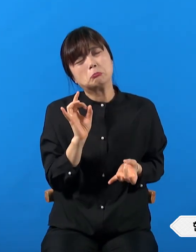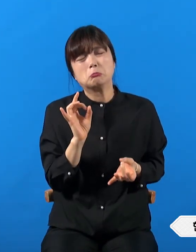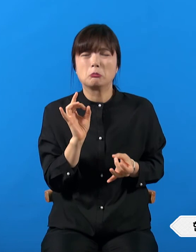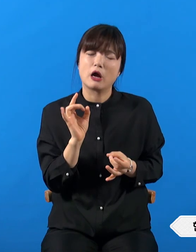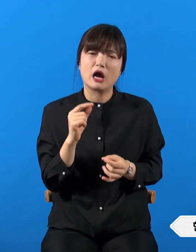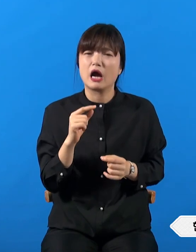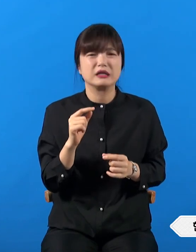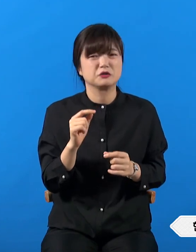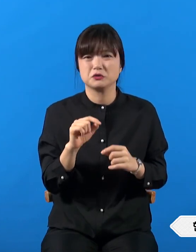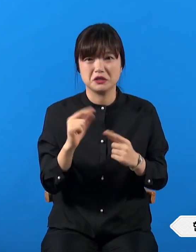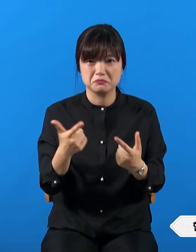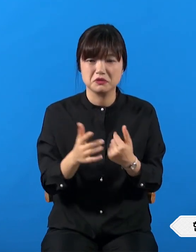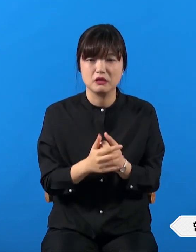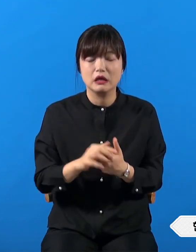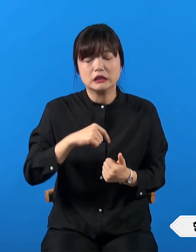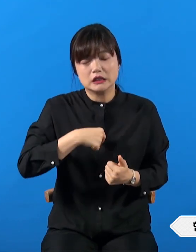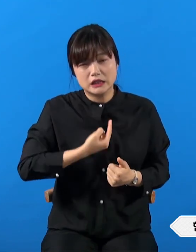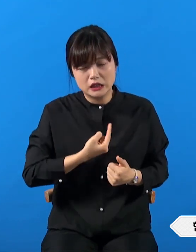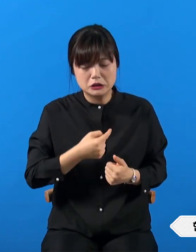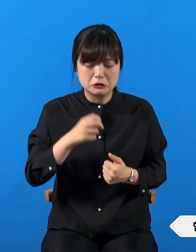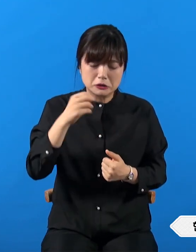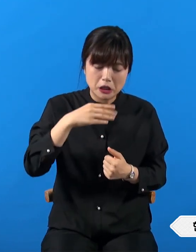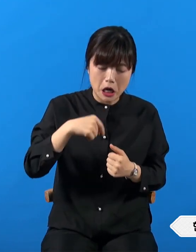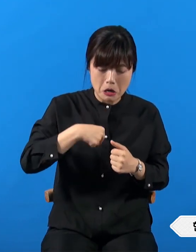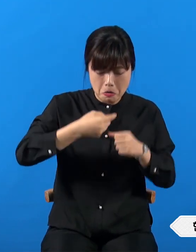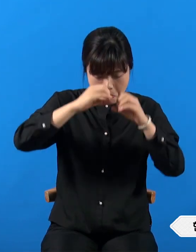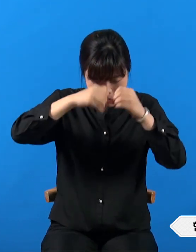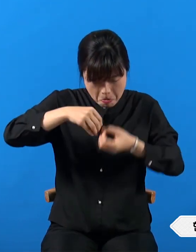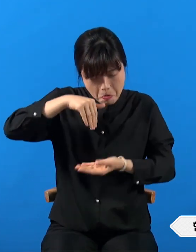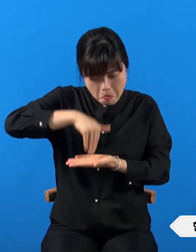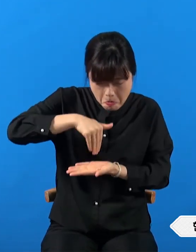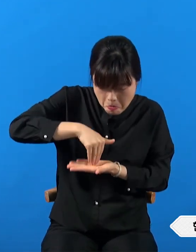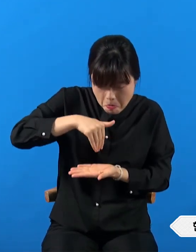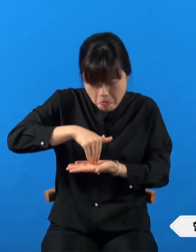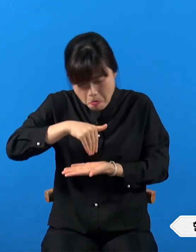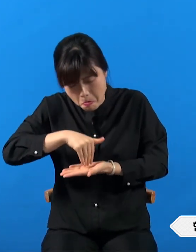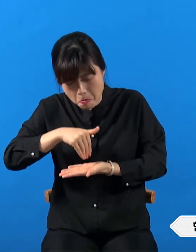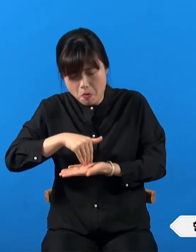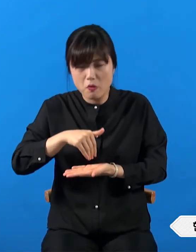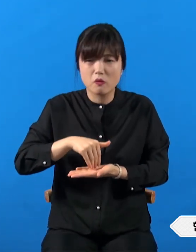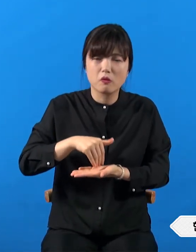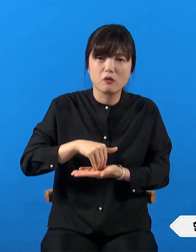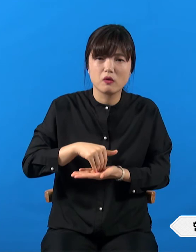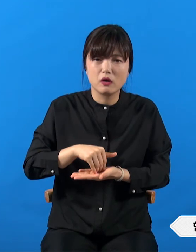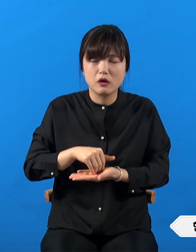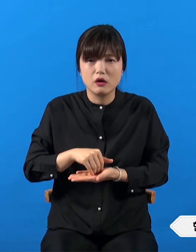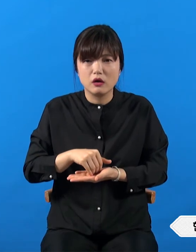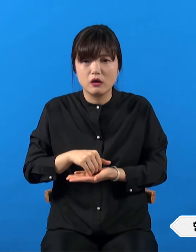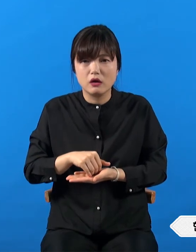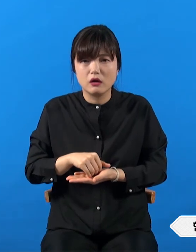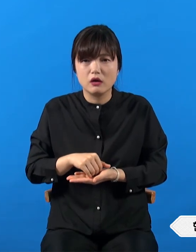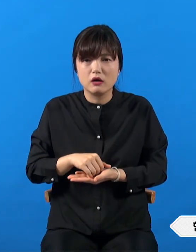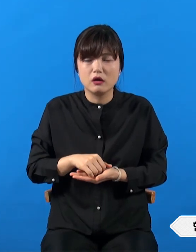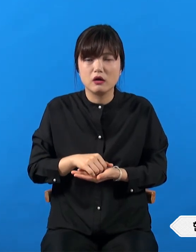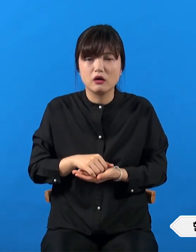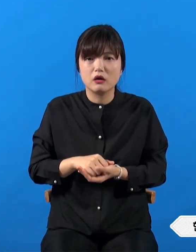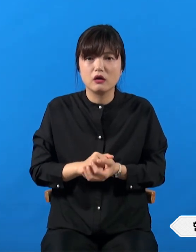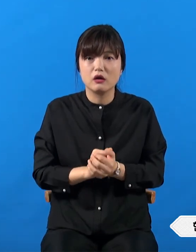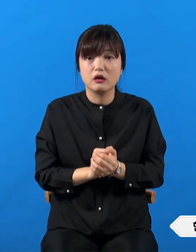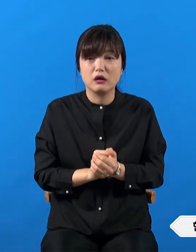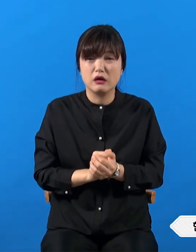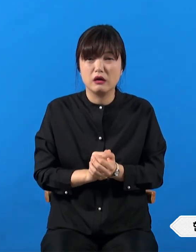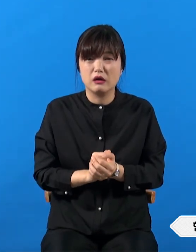그냥 자기 자신을 깊이 성찰하고 관조하고 하는 것입니다. 대상이 없습니다.